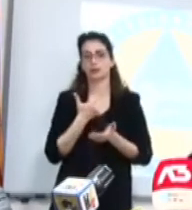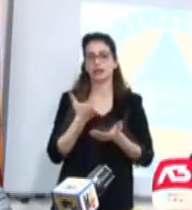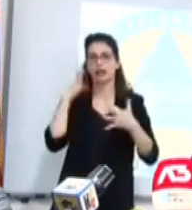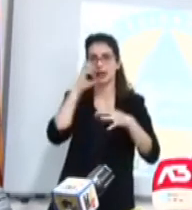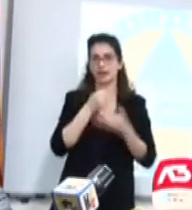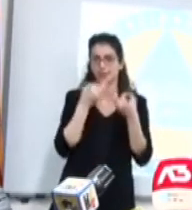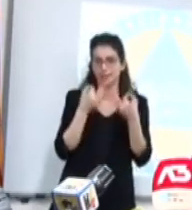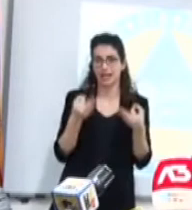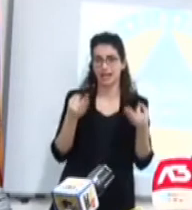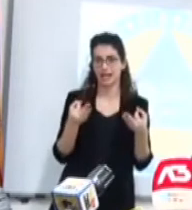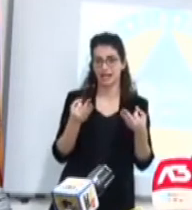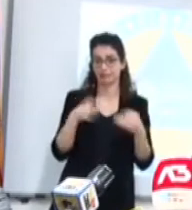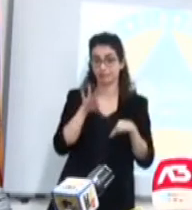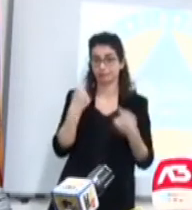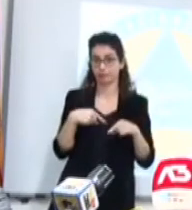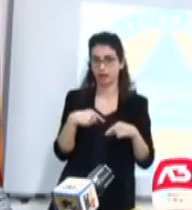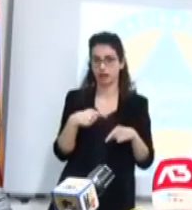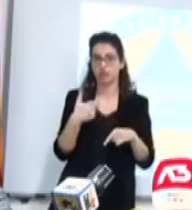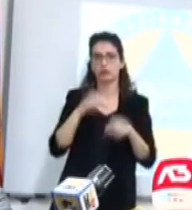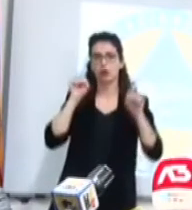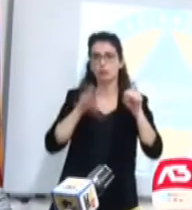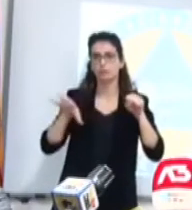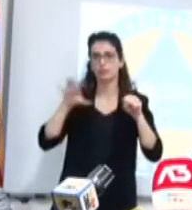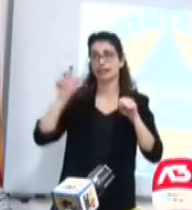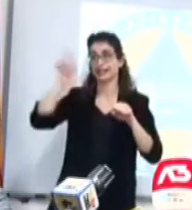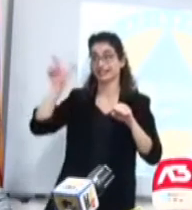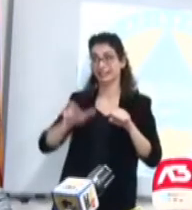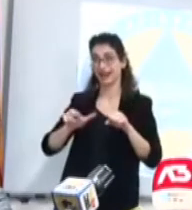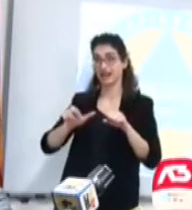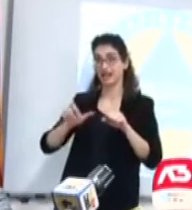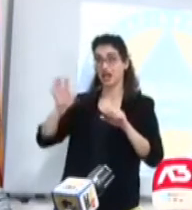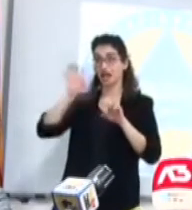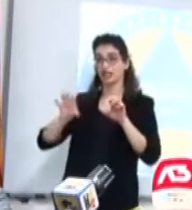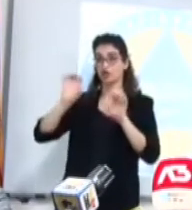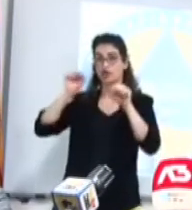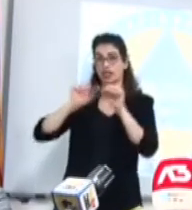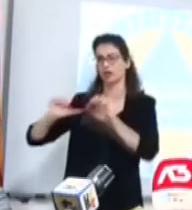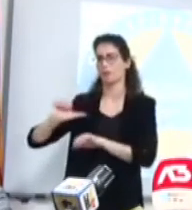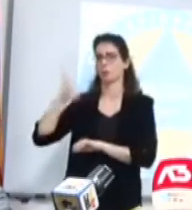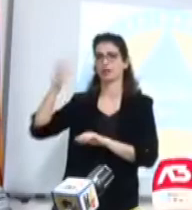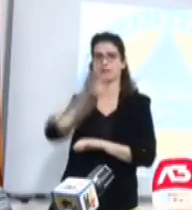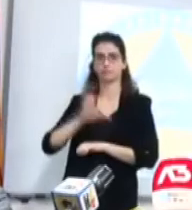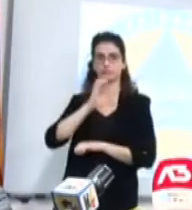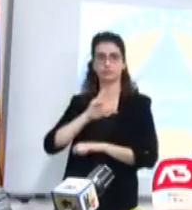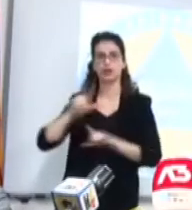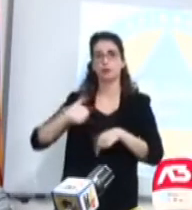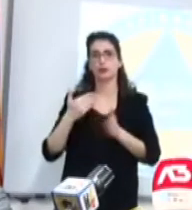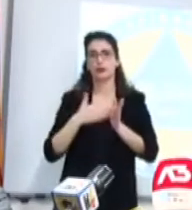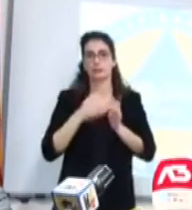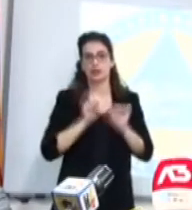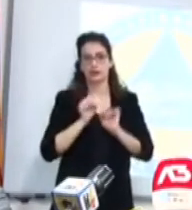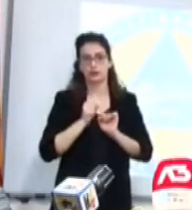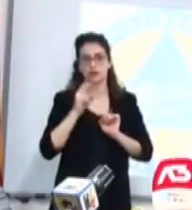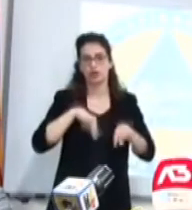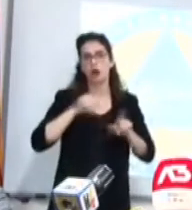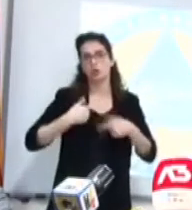poi comunque siamo una regione più turistica d'italia adesso vedremo cielo sta valutando anche la prevenzione ve lo valutiamo fino